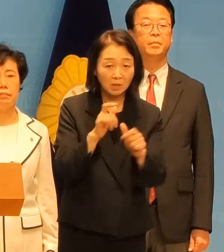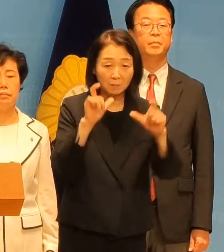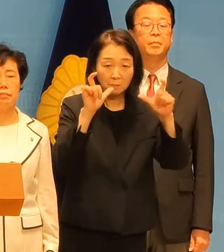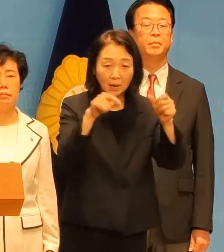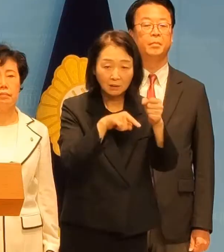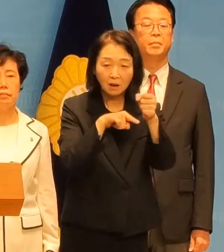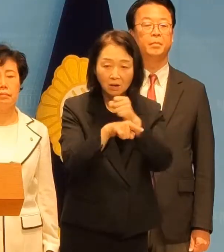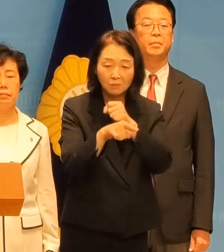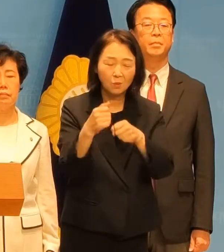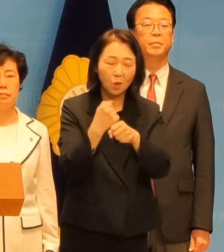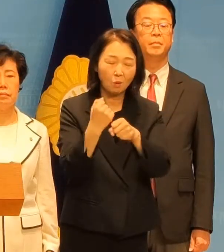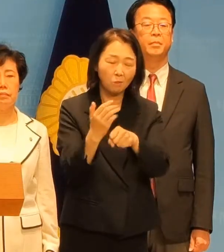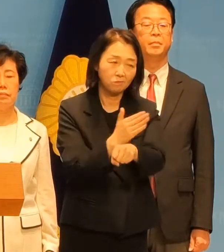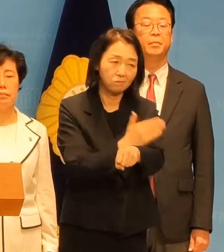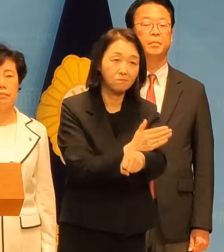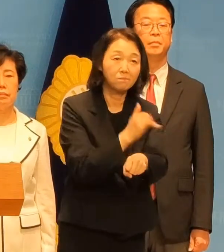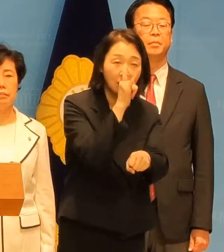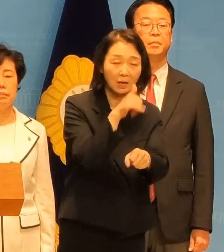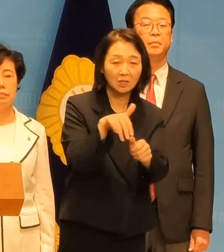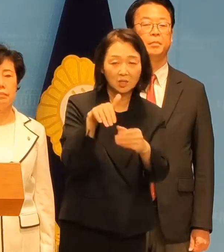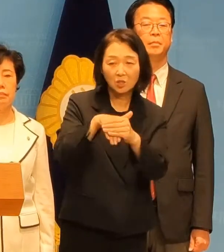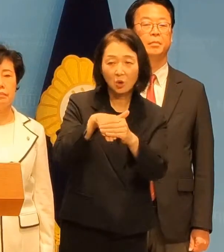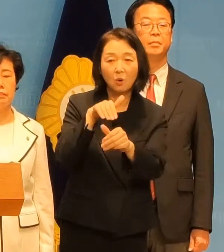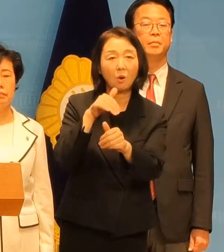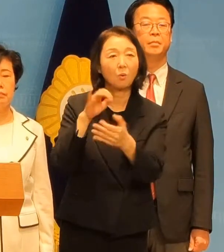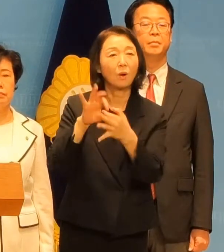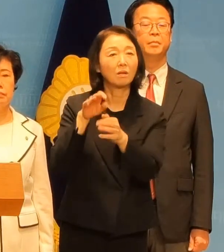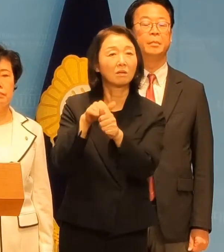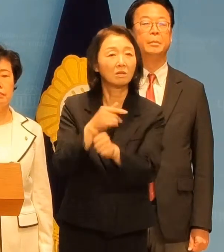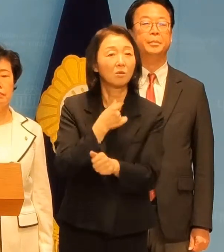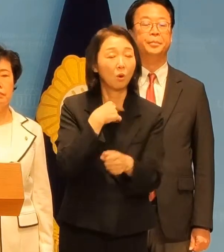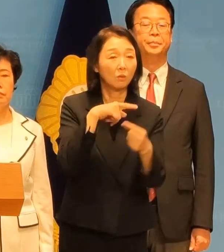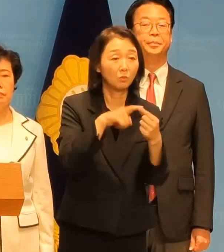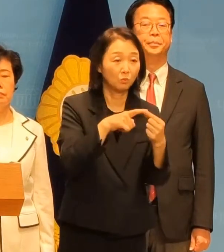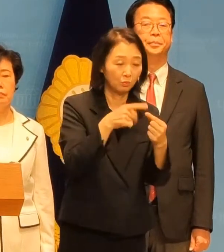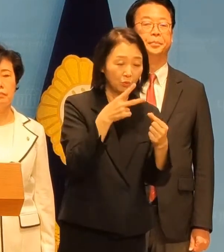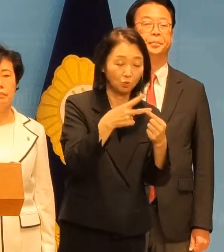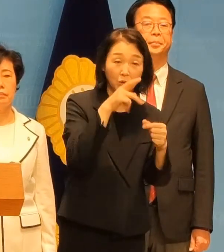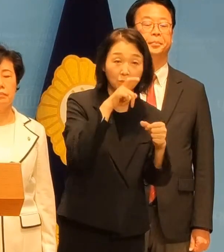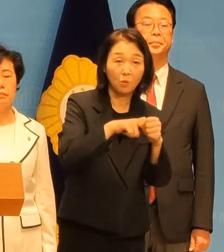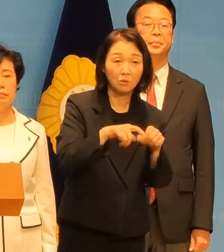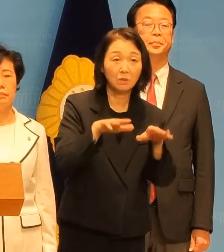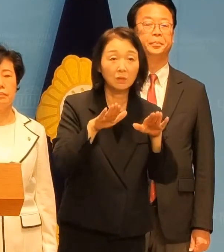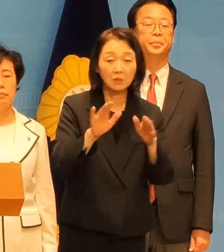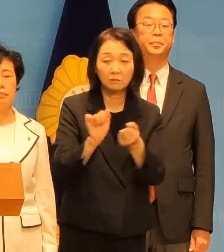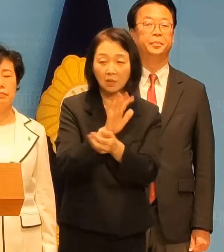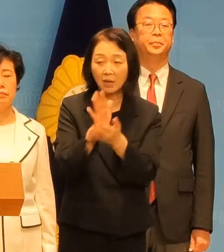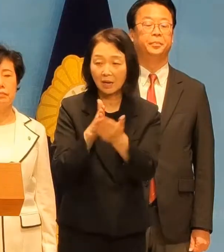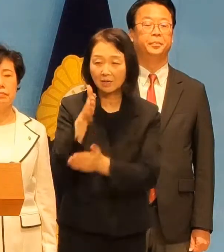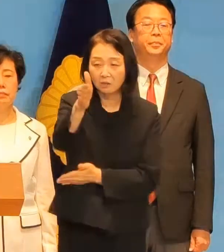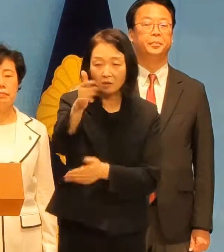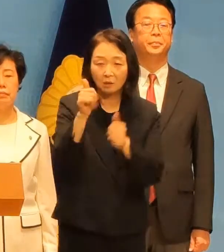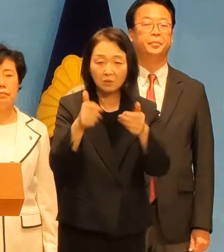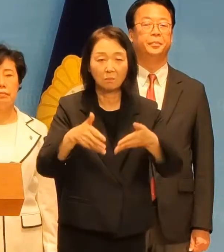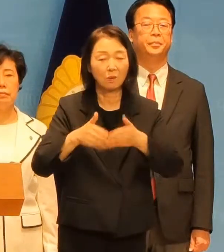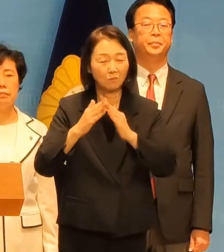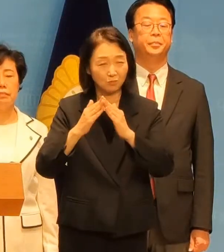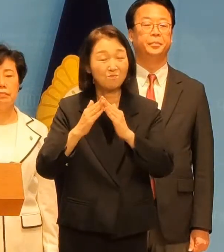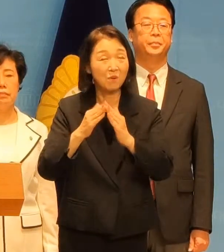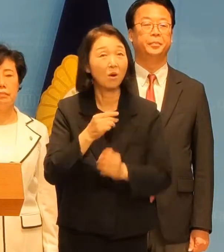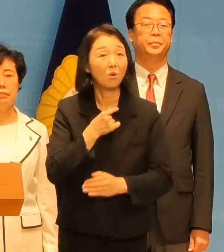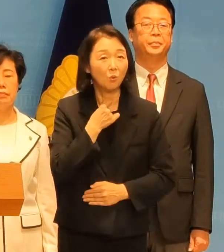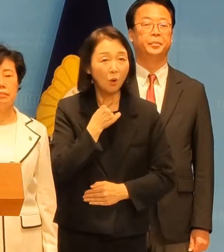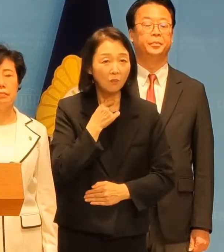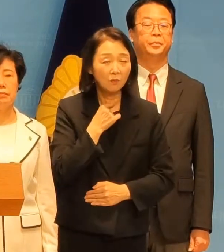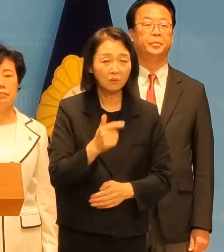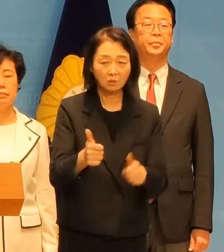의미를 왜곡해서 선거판 흔들기. 두 번째 목적은 지금 내란 전담 재판부를 앞세워서